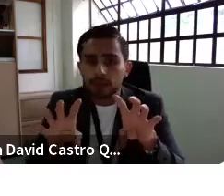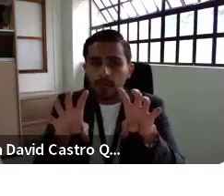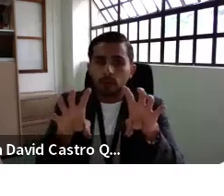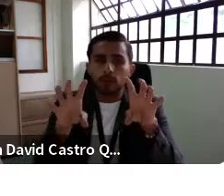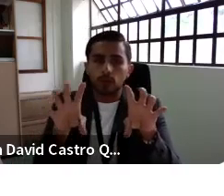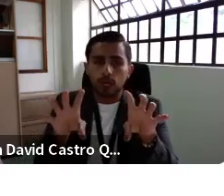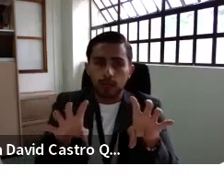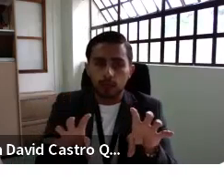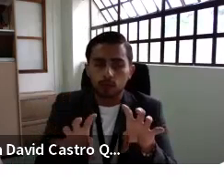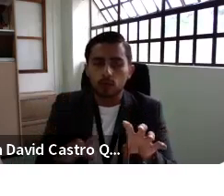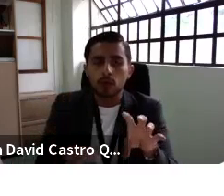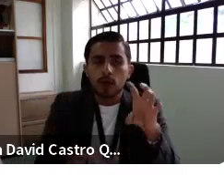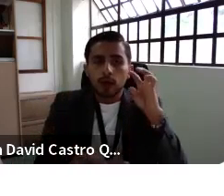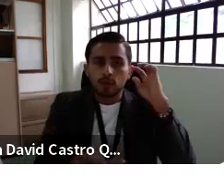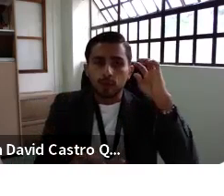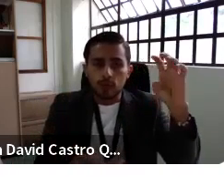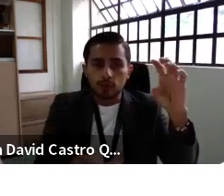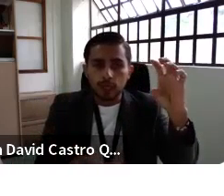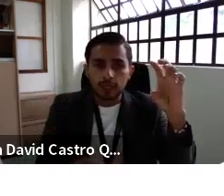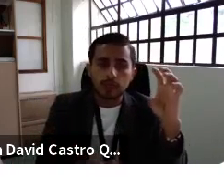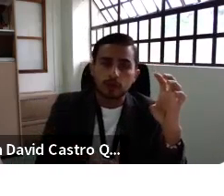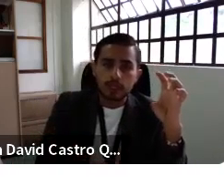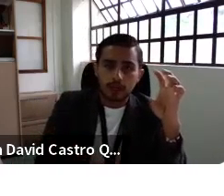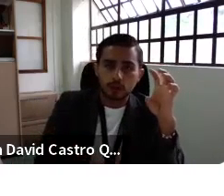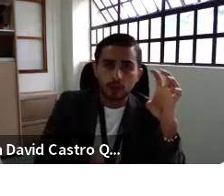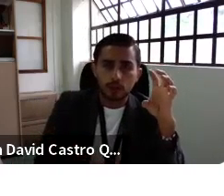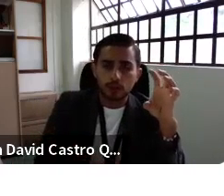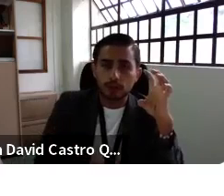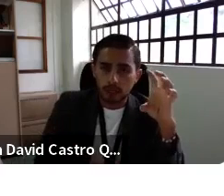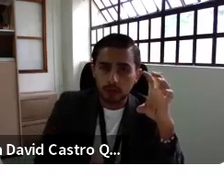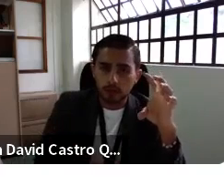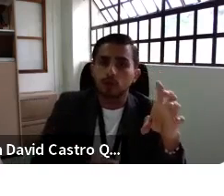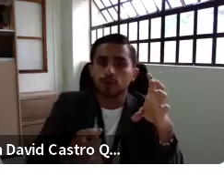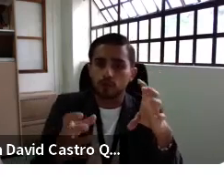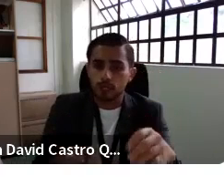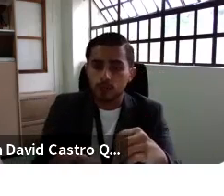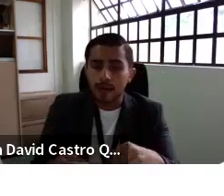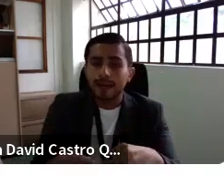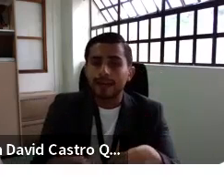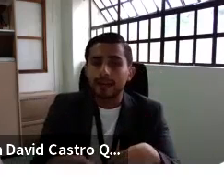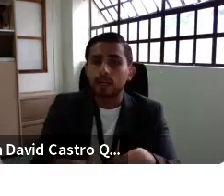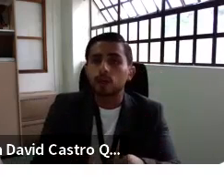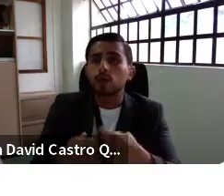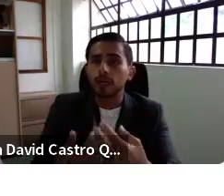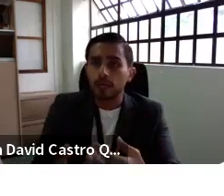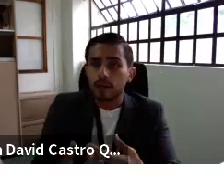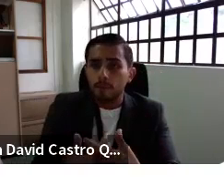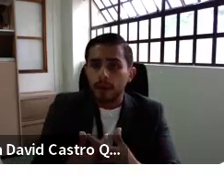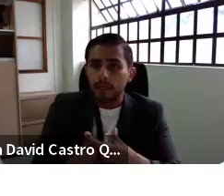digamos de dos elementos uno, los procesos de adquisición y desarrollo de conocimiento todos los procesos que tienen que ocurrir para